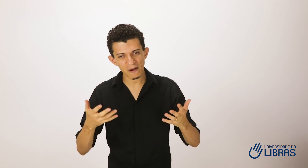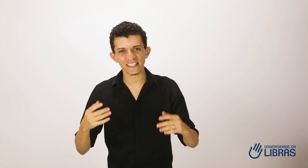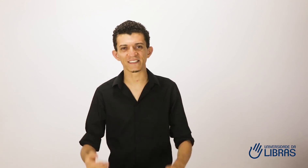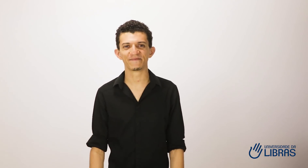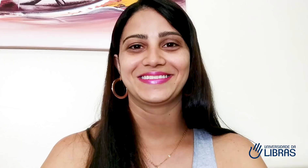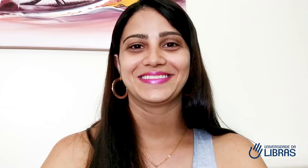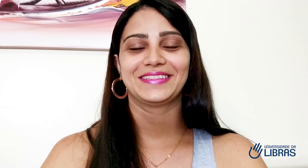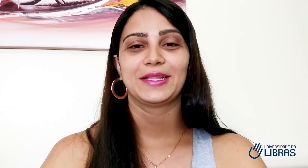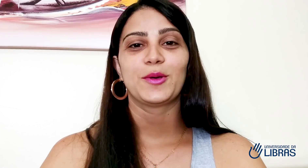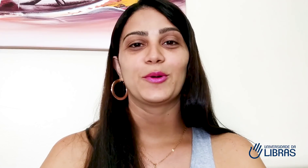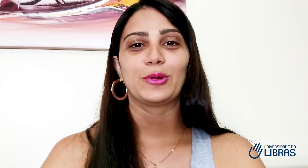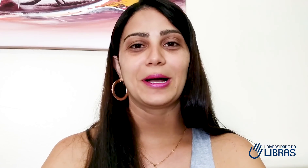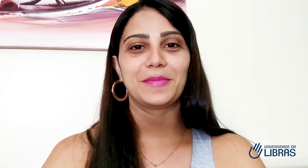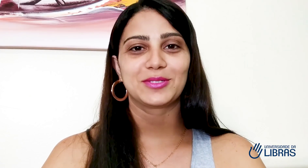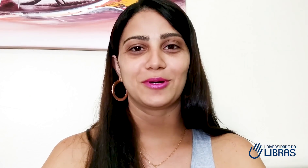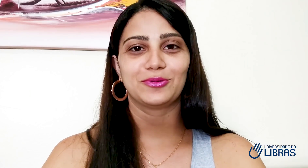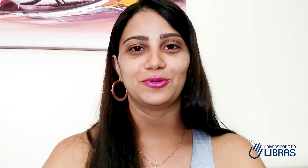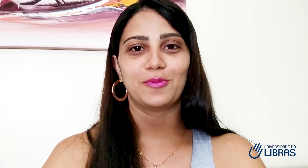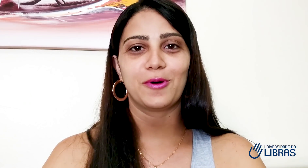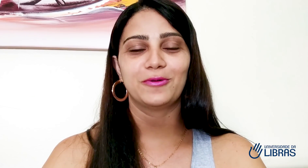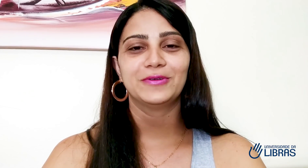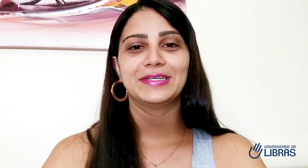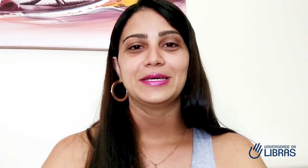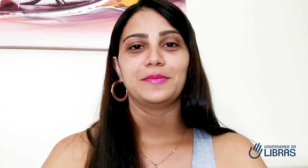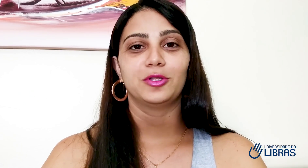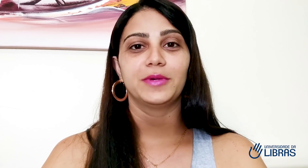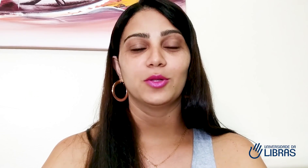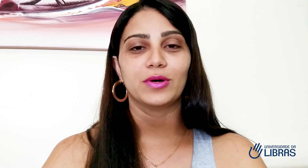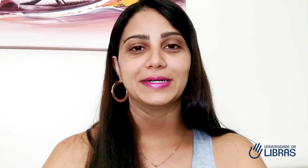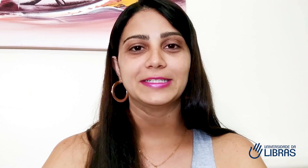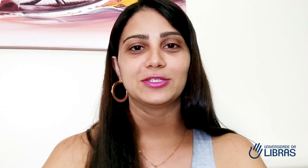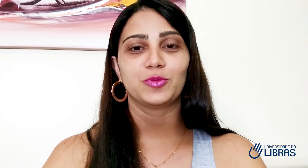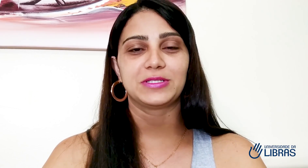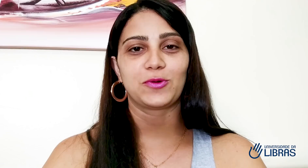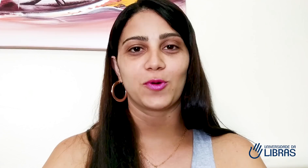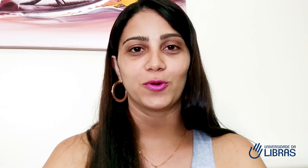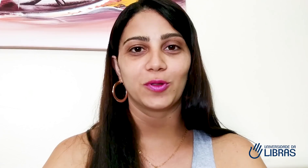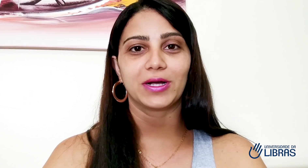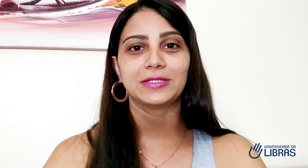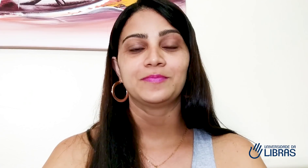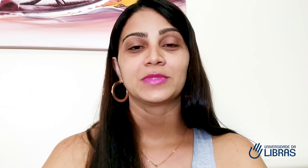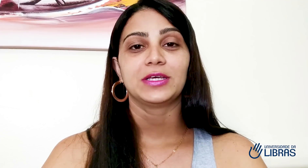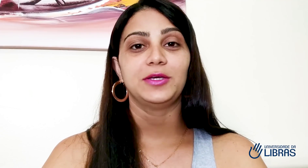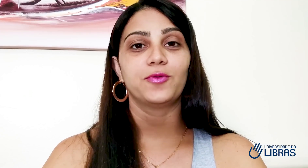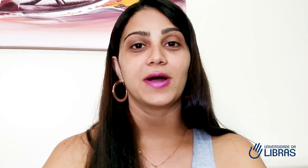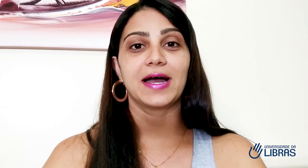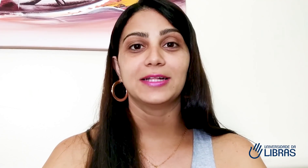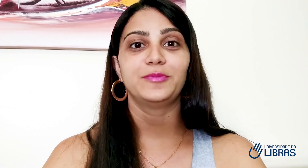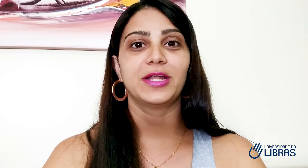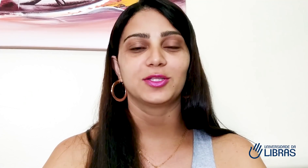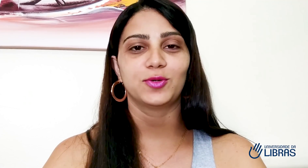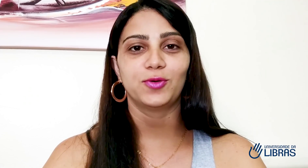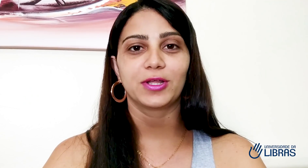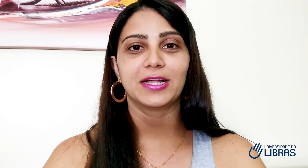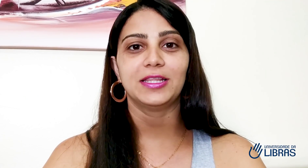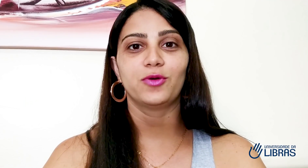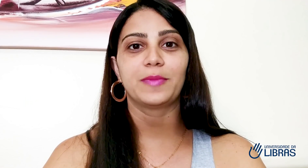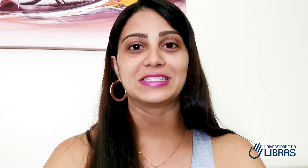mais! Olá pessoal, tudo bom? Meu nome é Luana, sou psicóloga e uma admiradora da língua brasileira